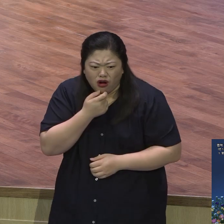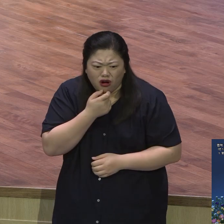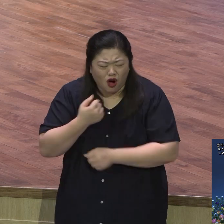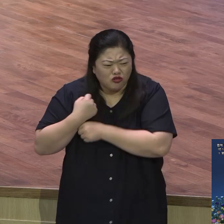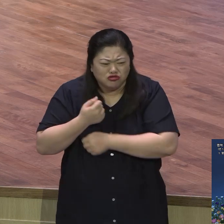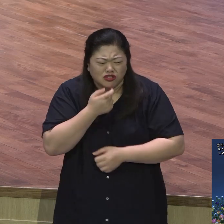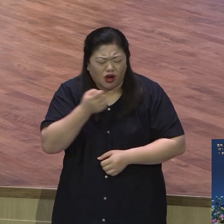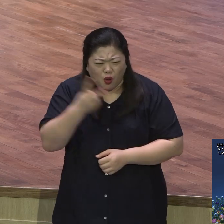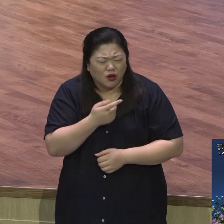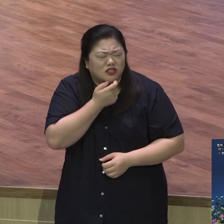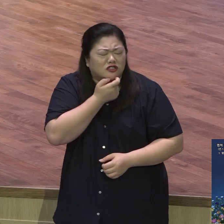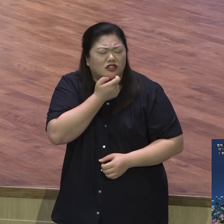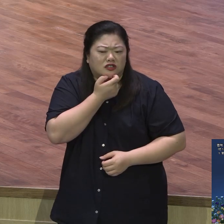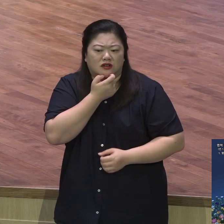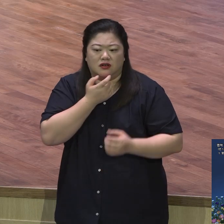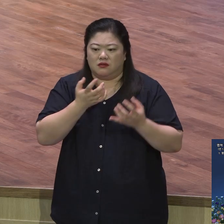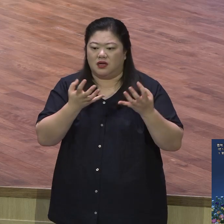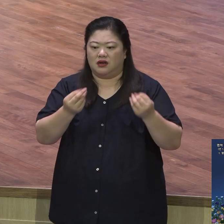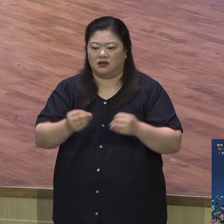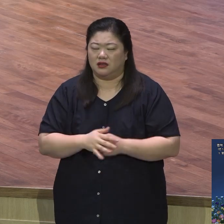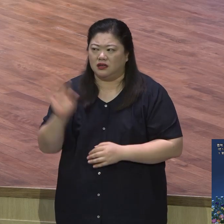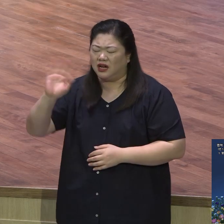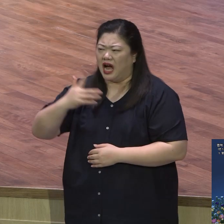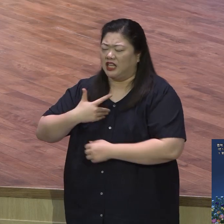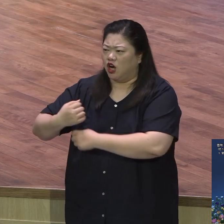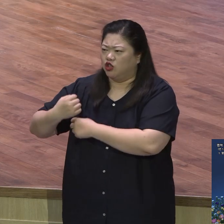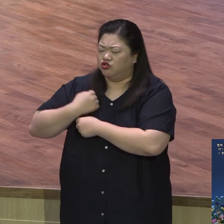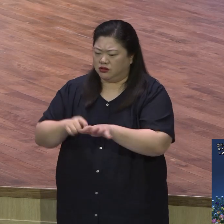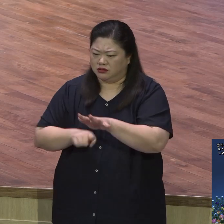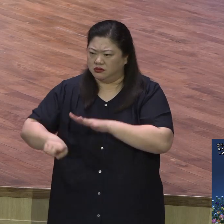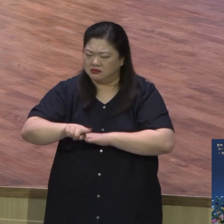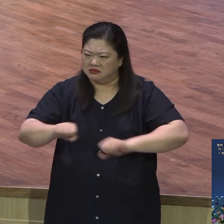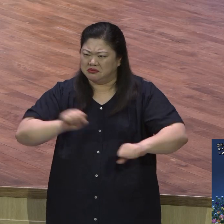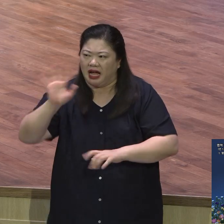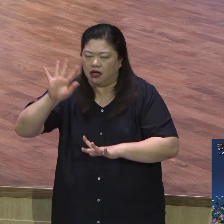하기 싫은데 나 그냥 조용히 살고 싶은데